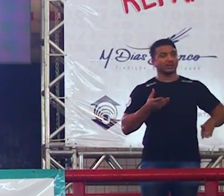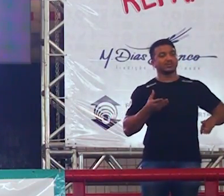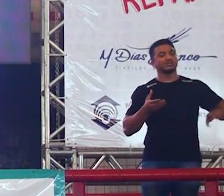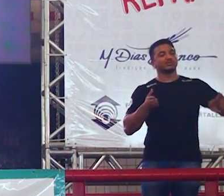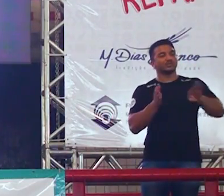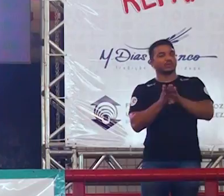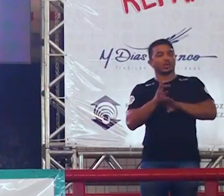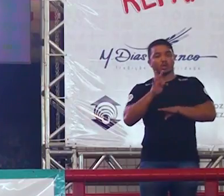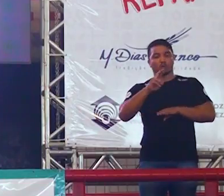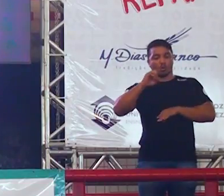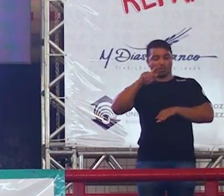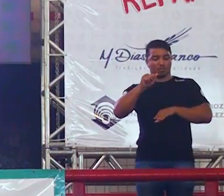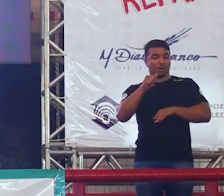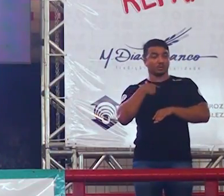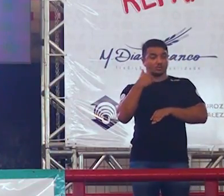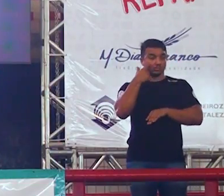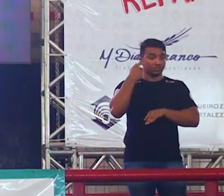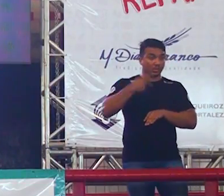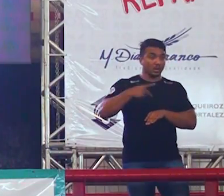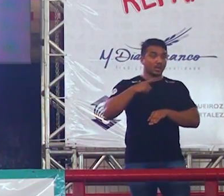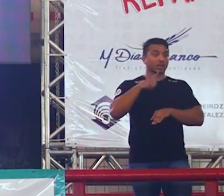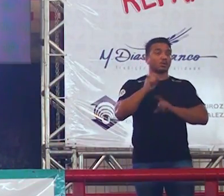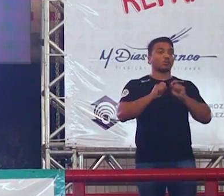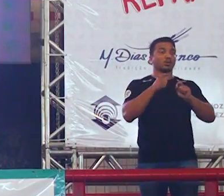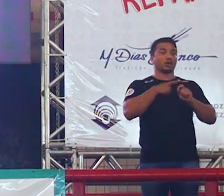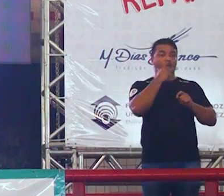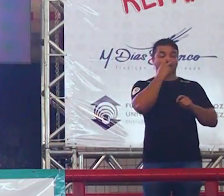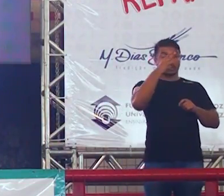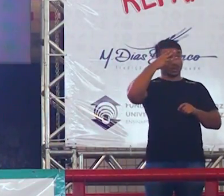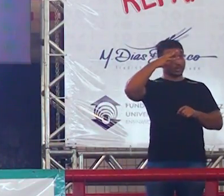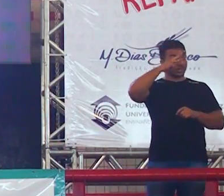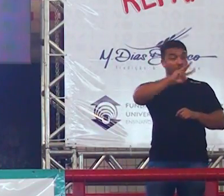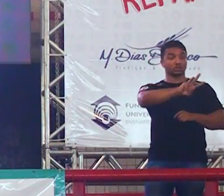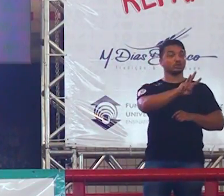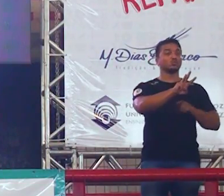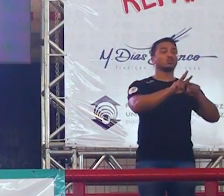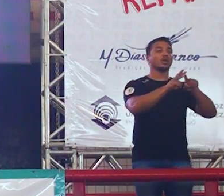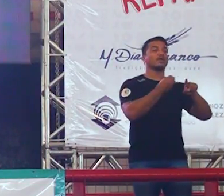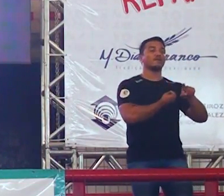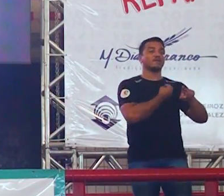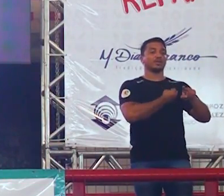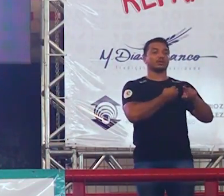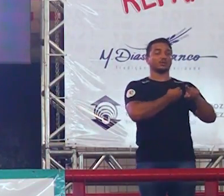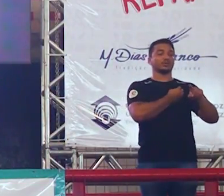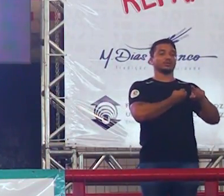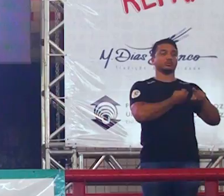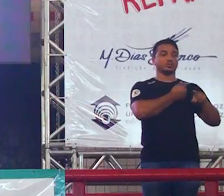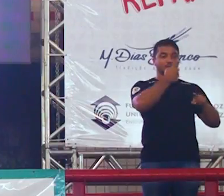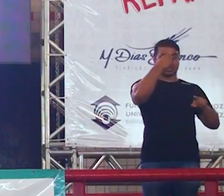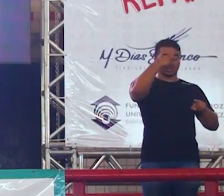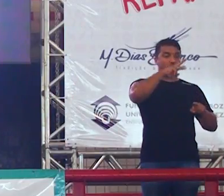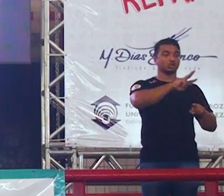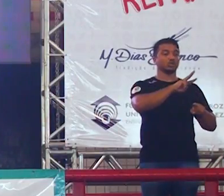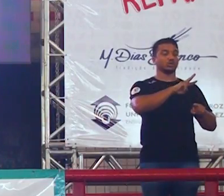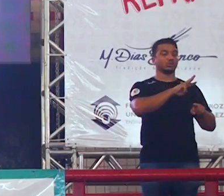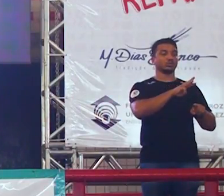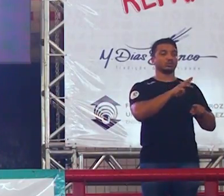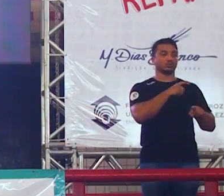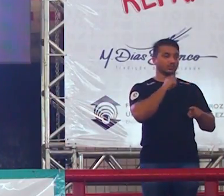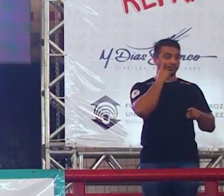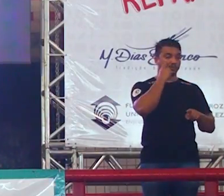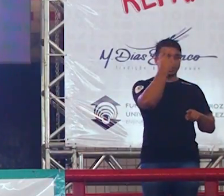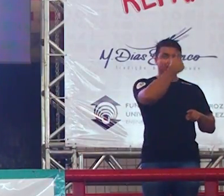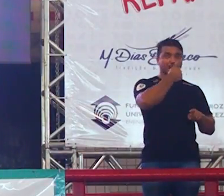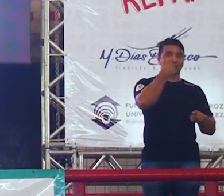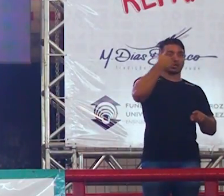trompas ou às tubas uterinas, ele tem 3 dias de vida, 72 horas.